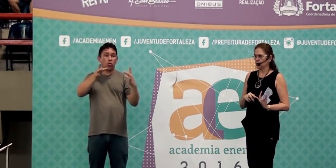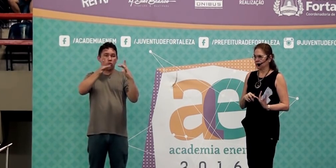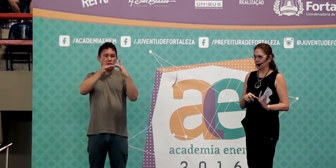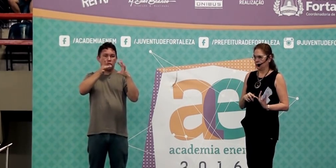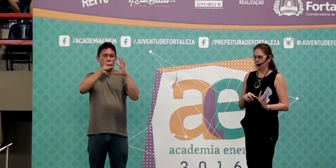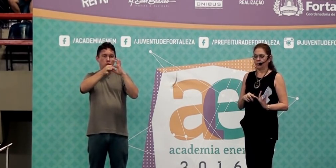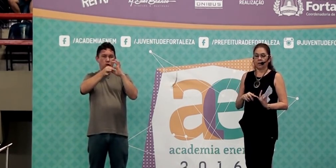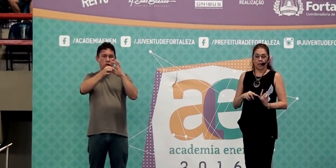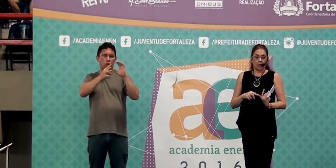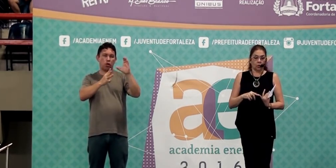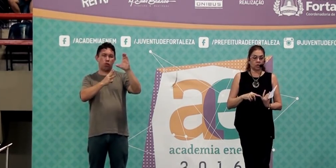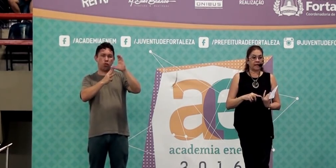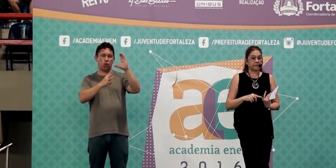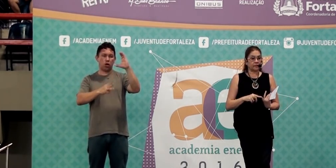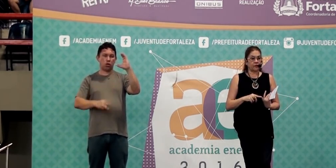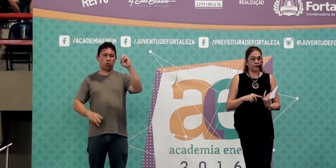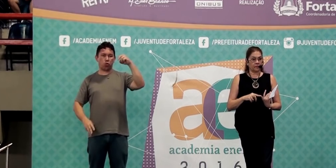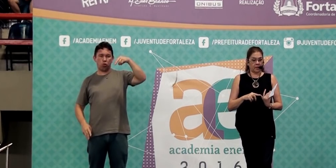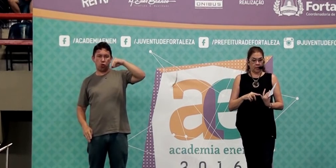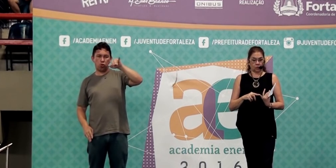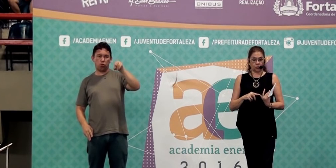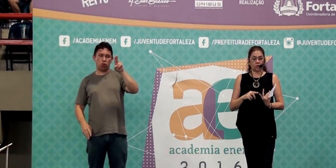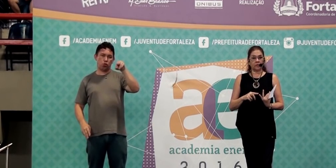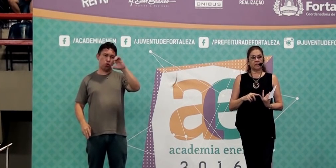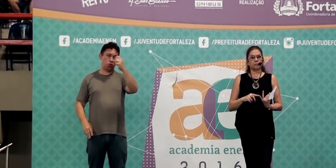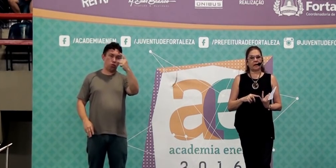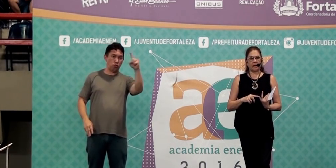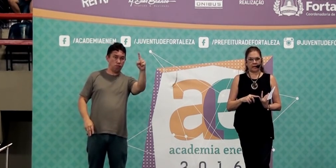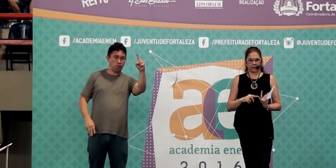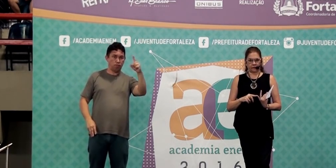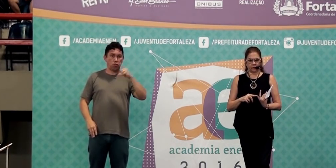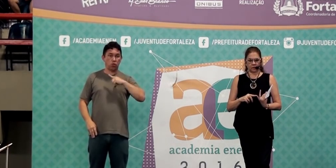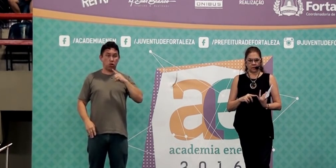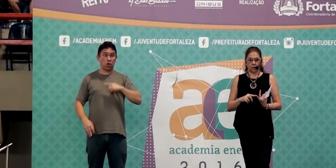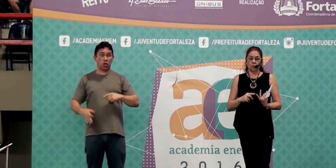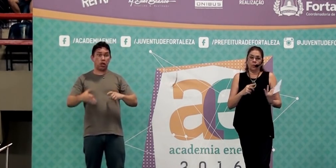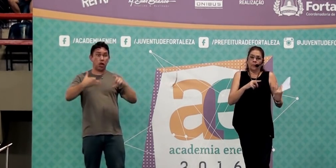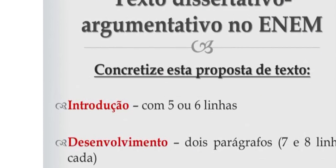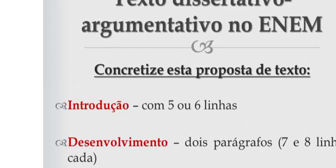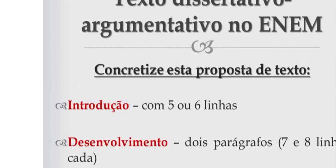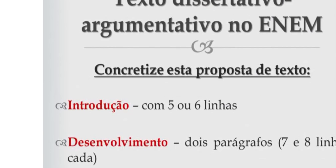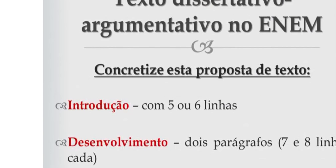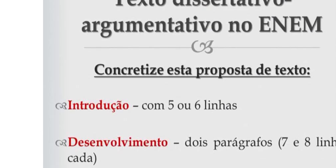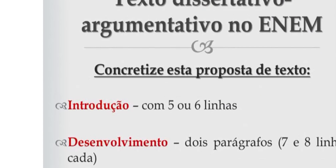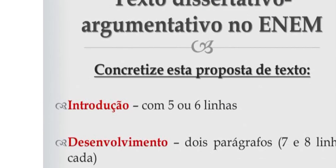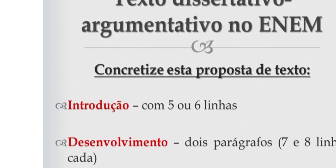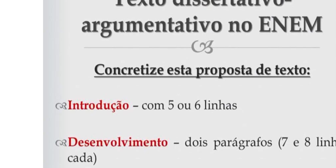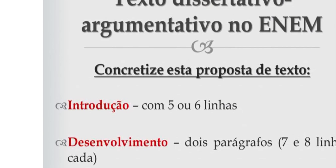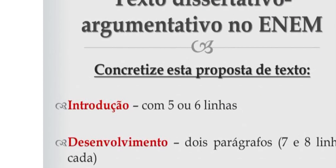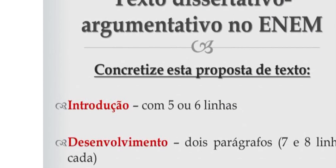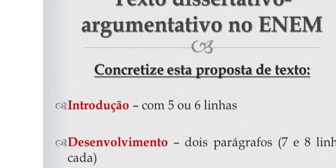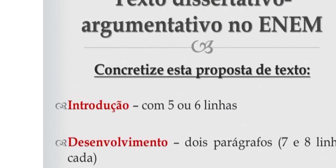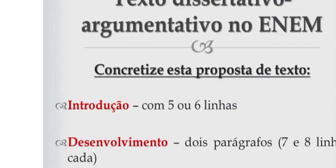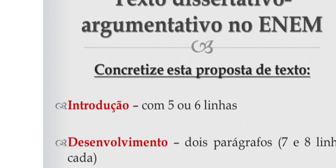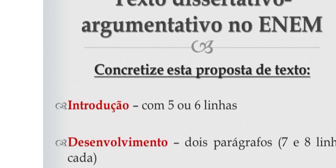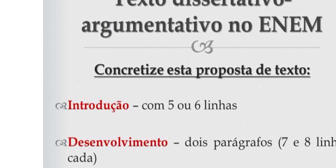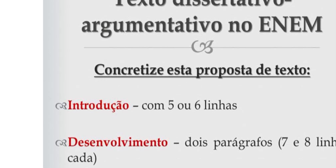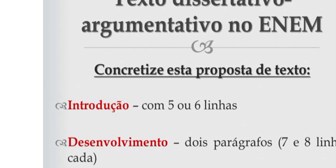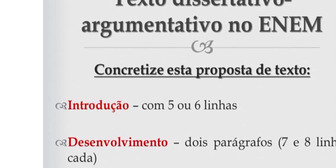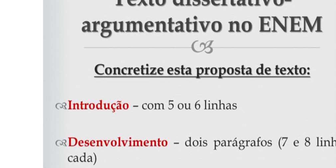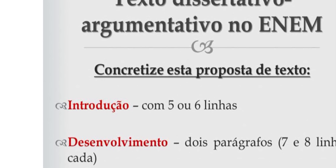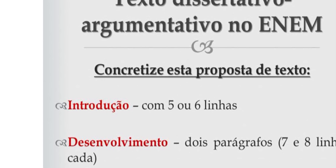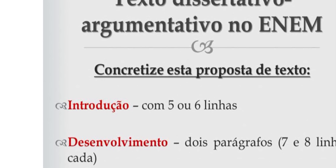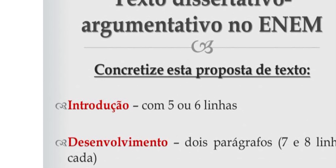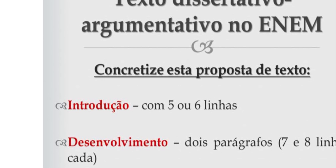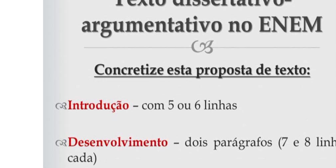uma conjunção. O desenvolvimento, 2 parágrafos. Um pode ter 7 linhas, o outro pode